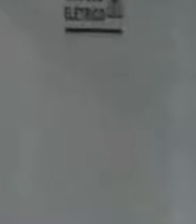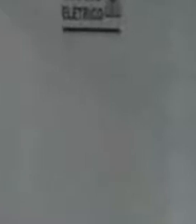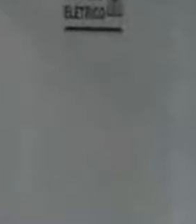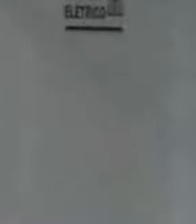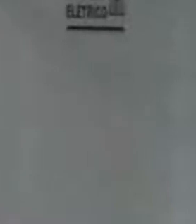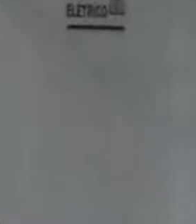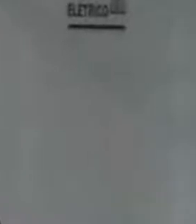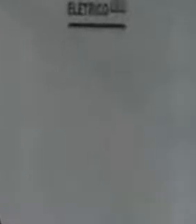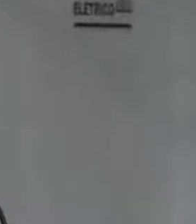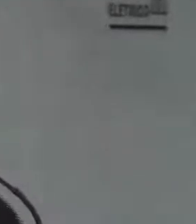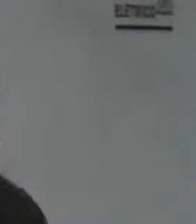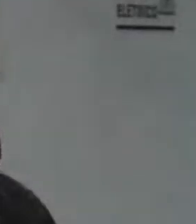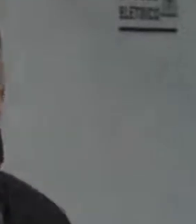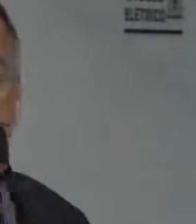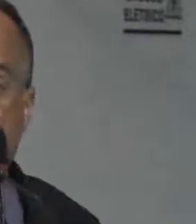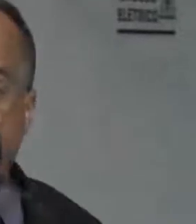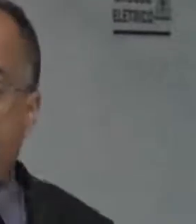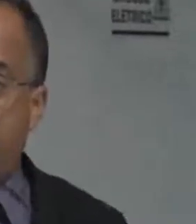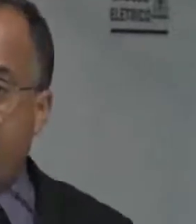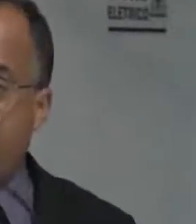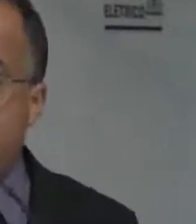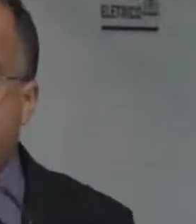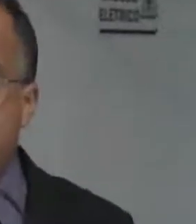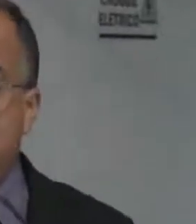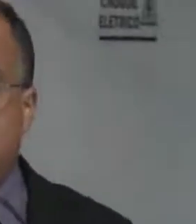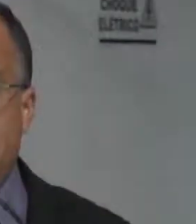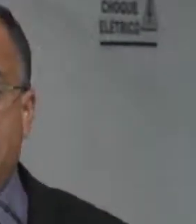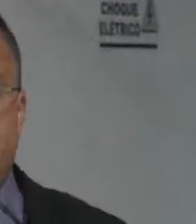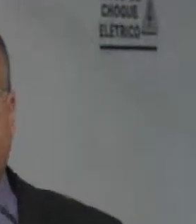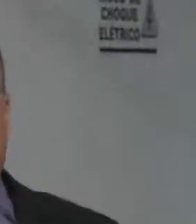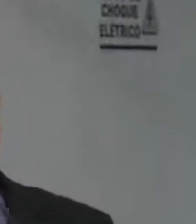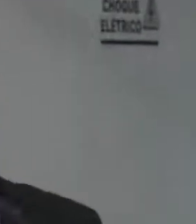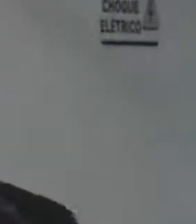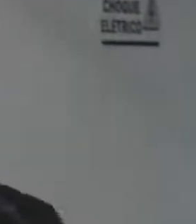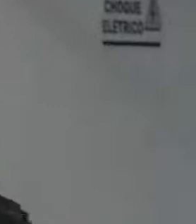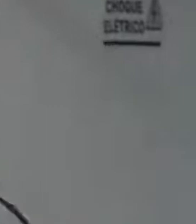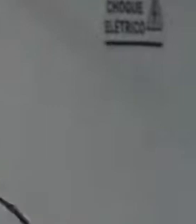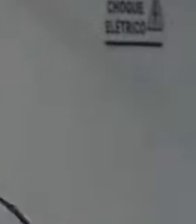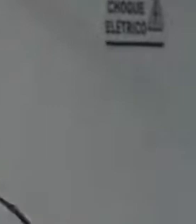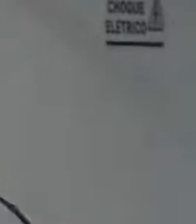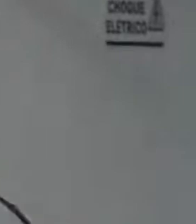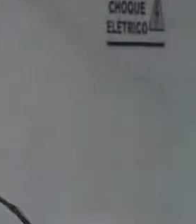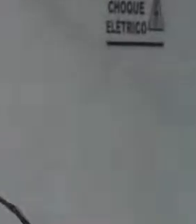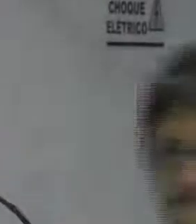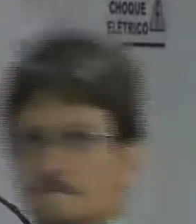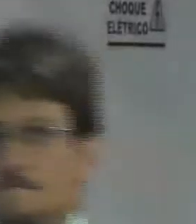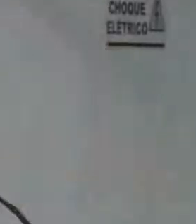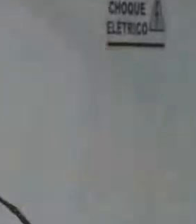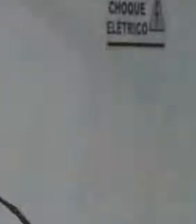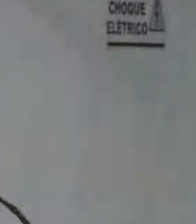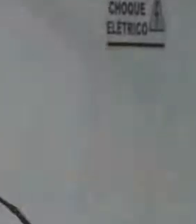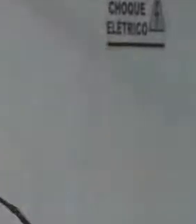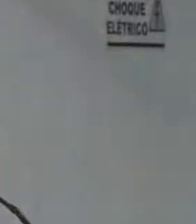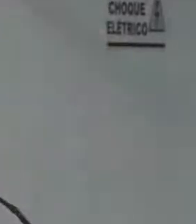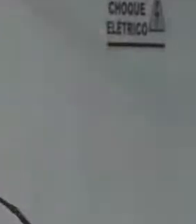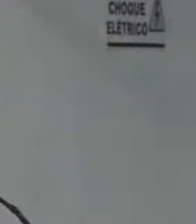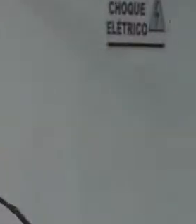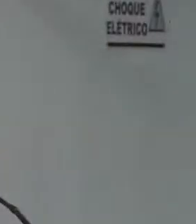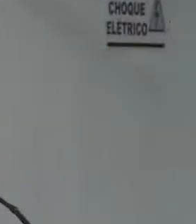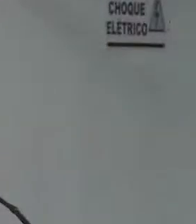lei geral, a lei gerais das micro e pequena empresa, que muitas das vezes o município não funciona. Buscar uma discussão no seu